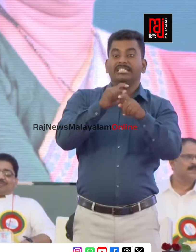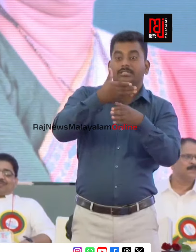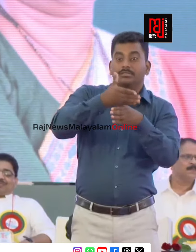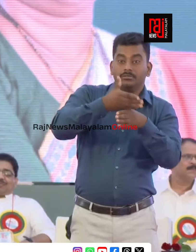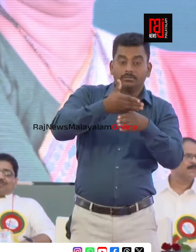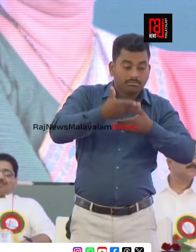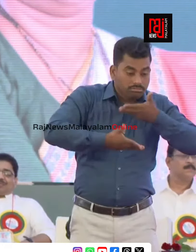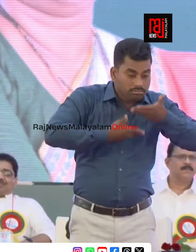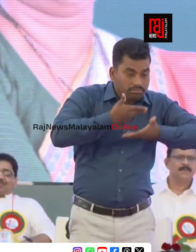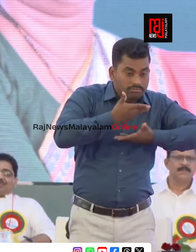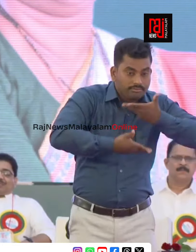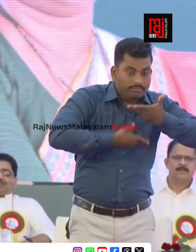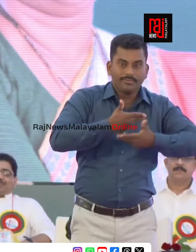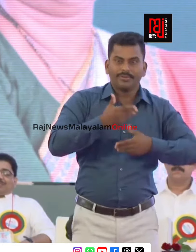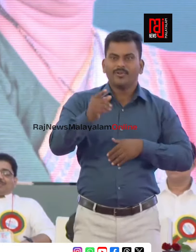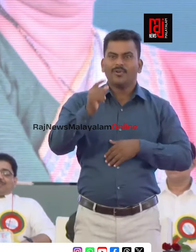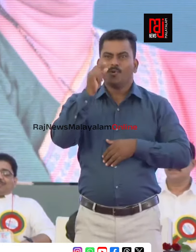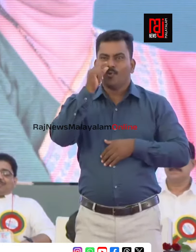കുടുംബശ്രീ മാതൃകയിലെ